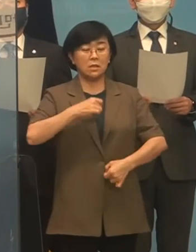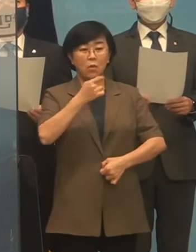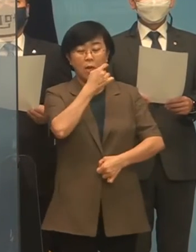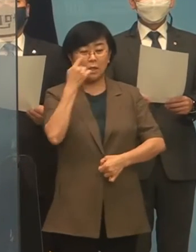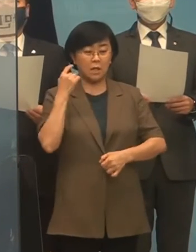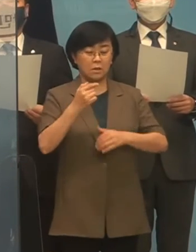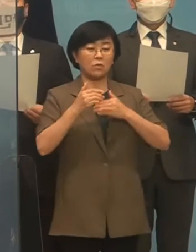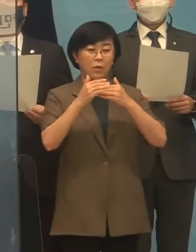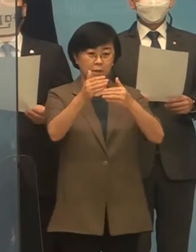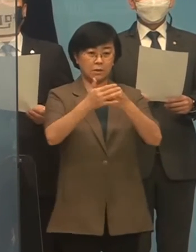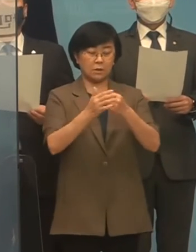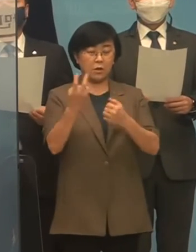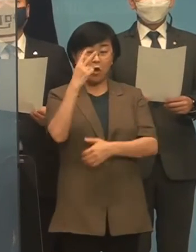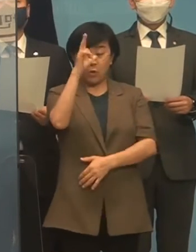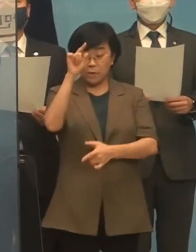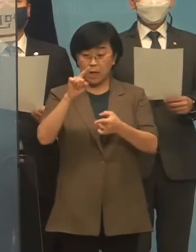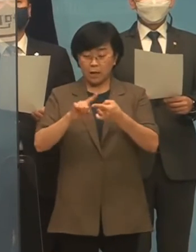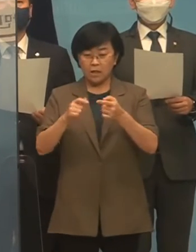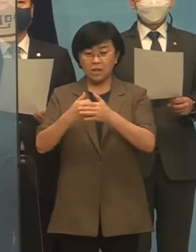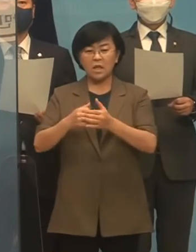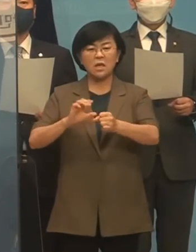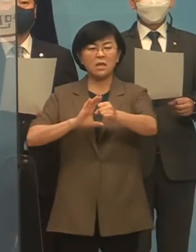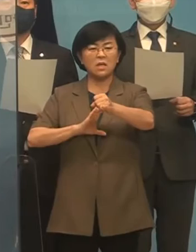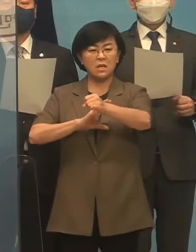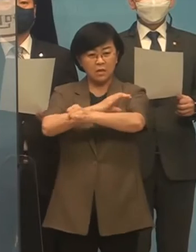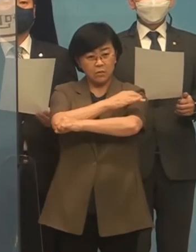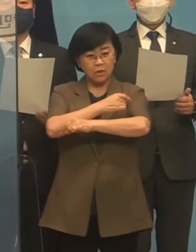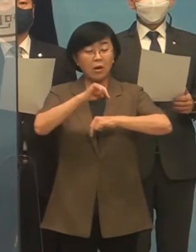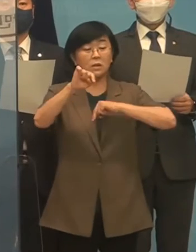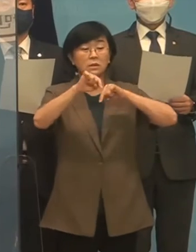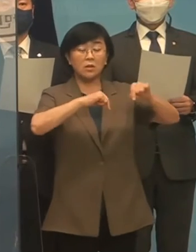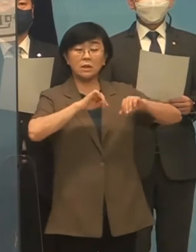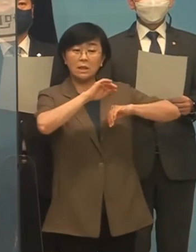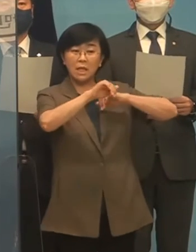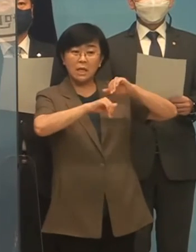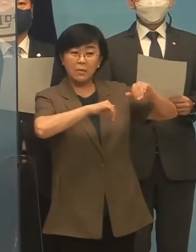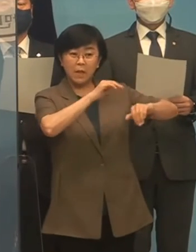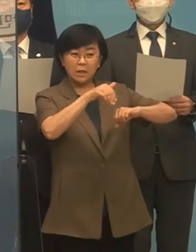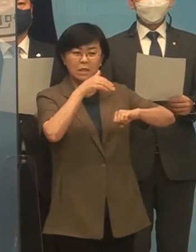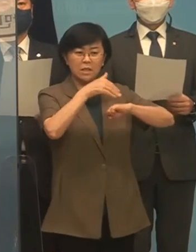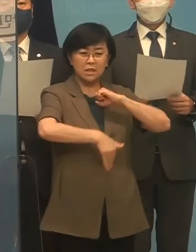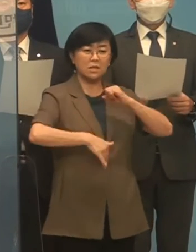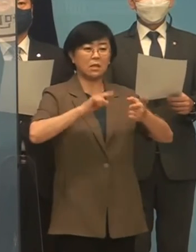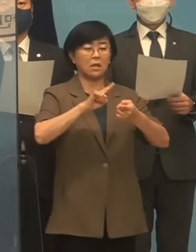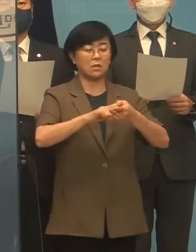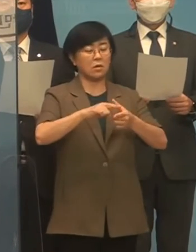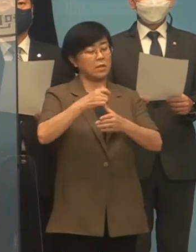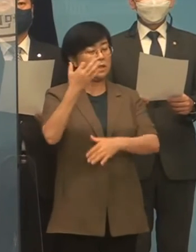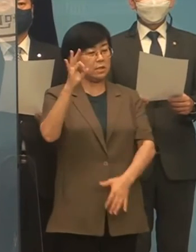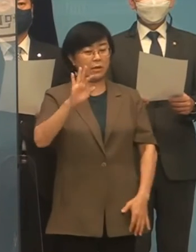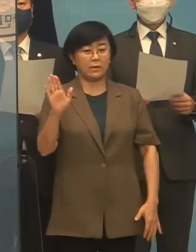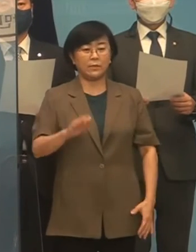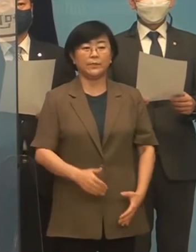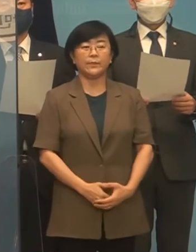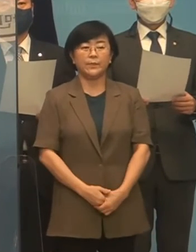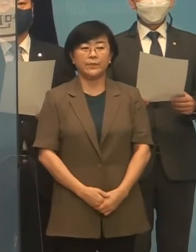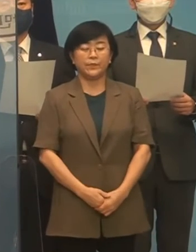거치겠습니다. 검찰이 구속을 걸려고 정치에 개입하는 아나무인식 사태를 용납하지 않겠습니다.